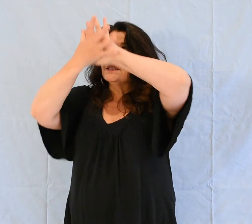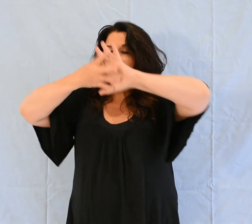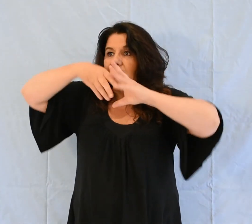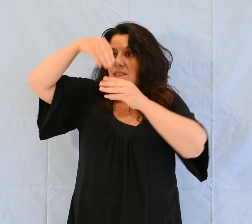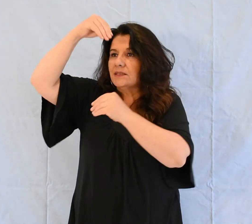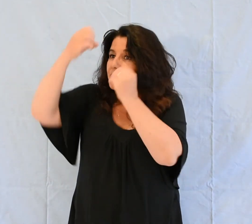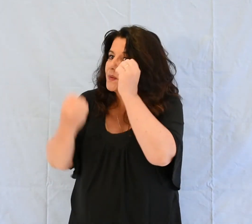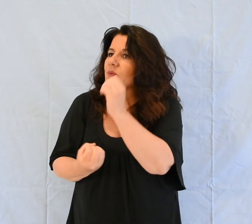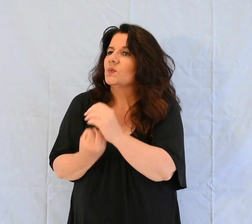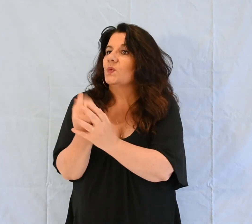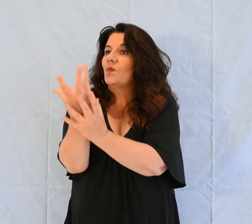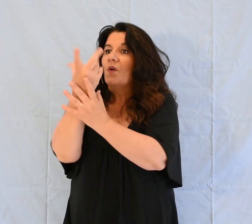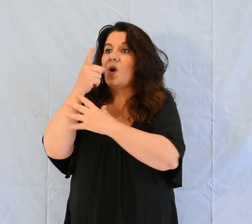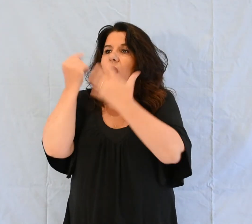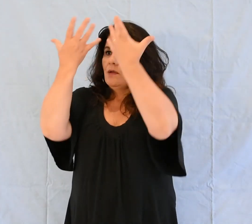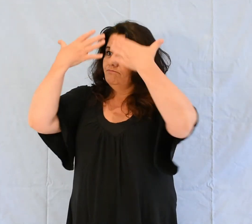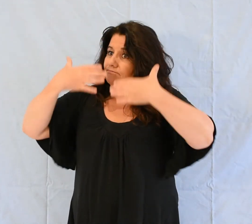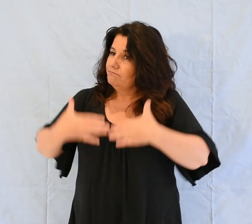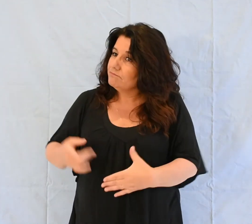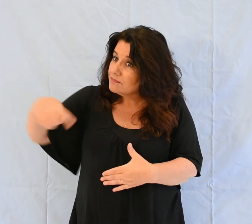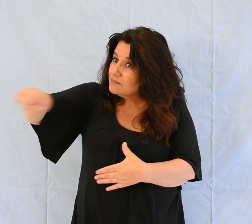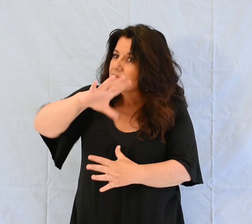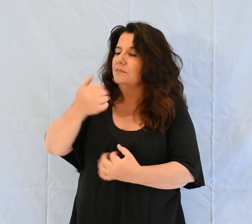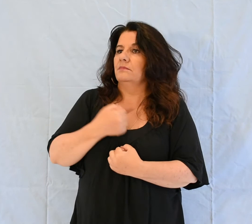Revêtez-vous de l'homme nouveau, créé